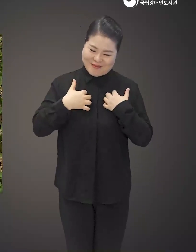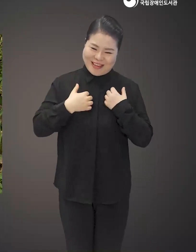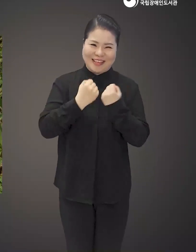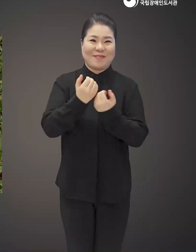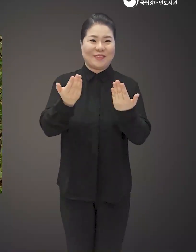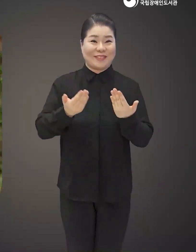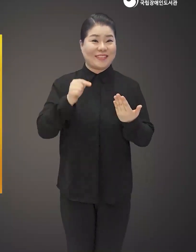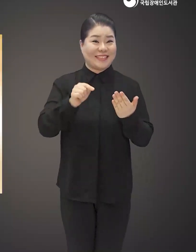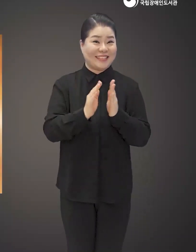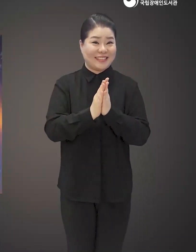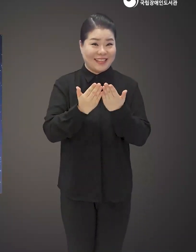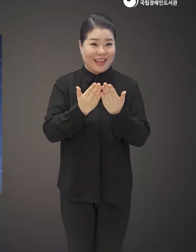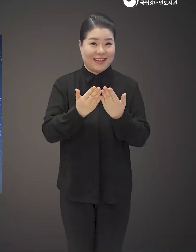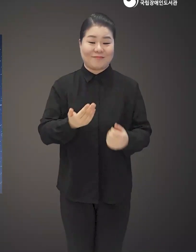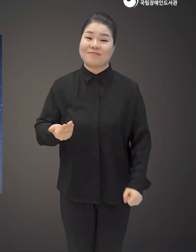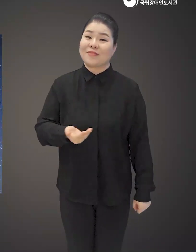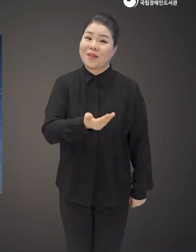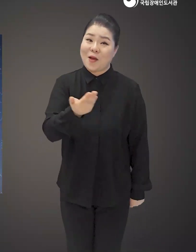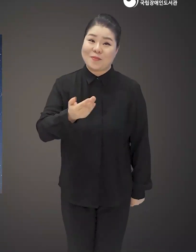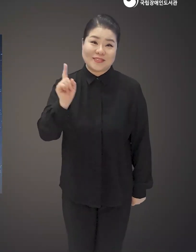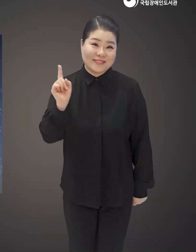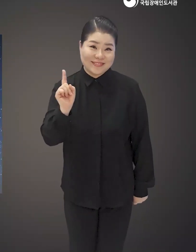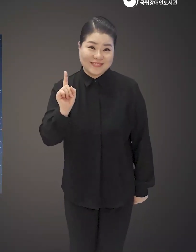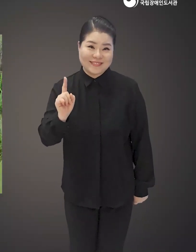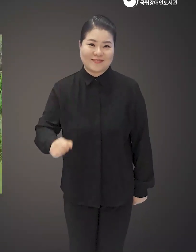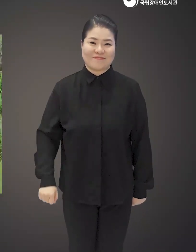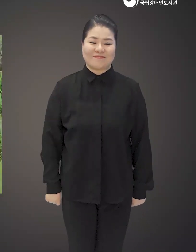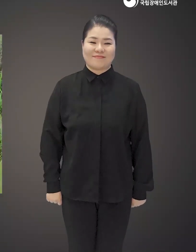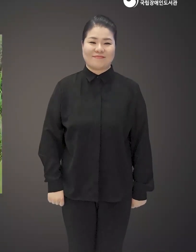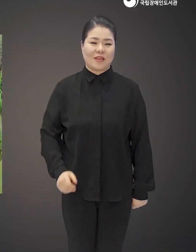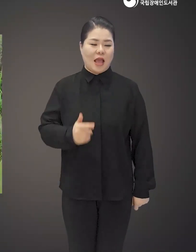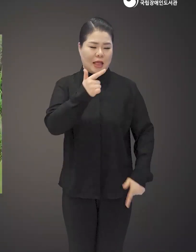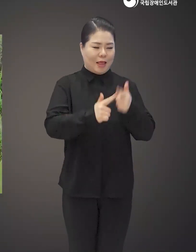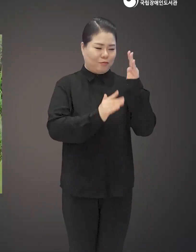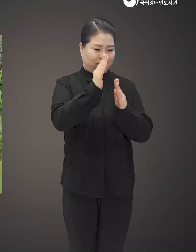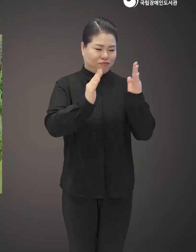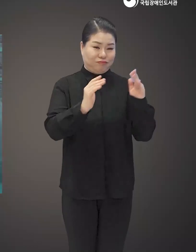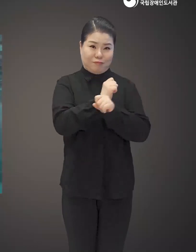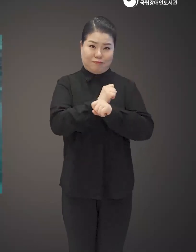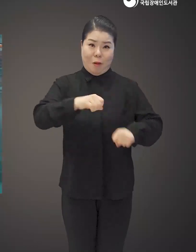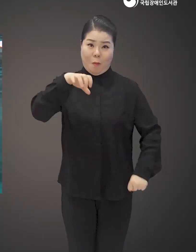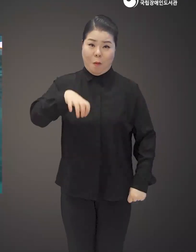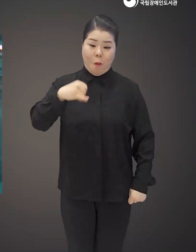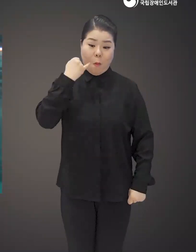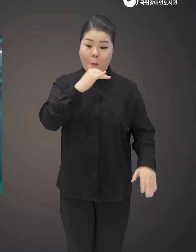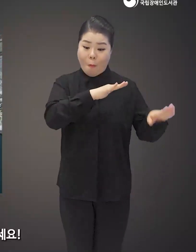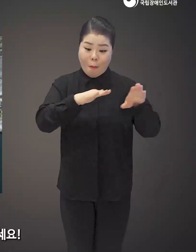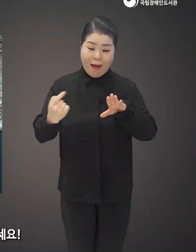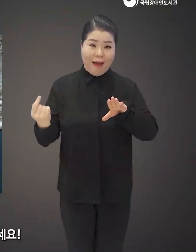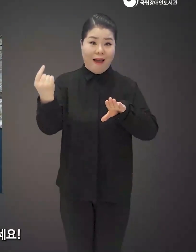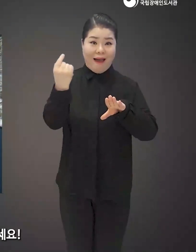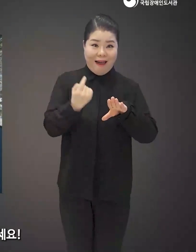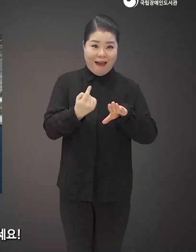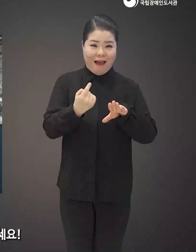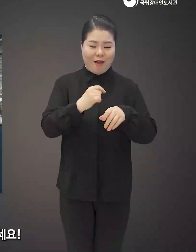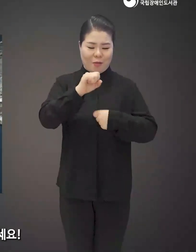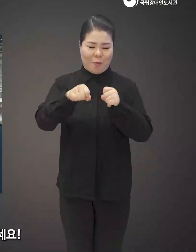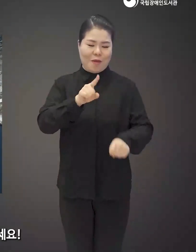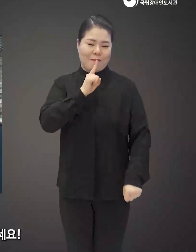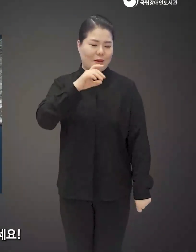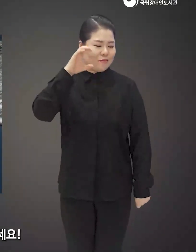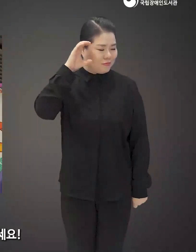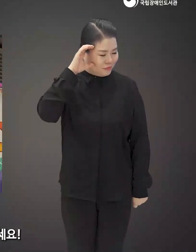책. 여러분은 어떠신가요? 정글과 초원, 바다로 들어와 동물들의 목소리에